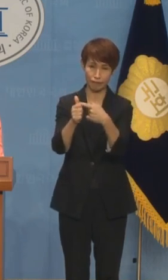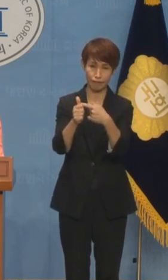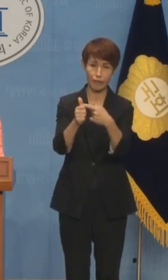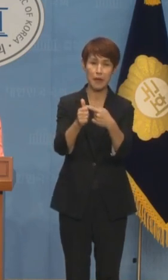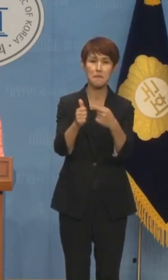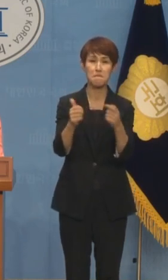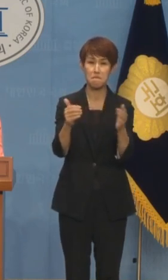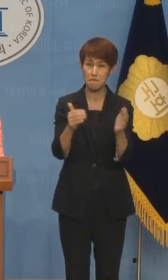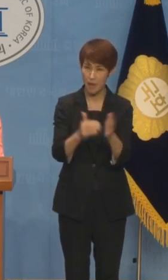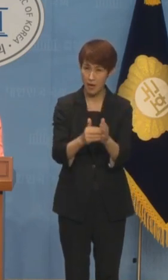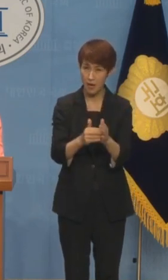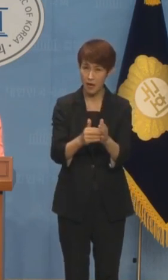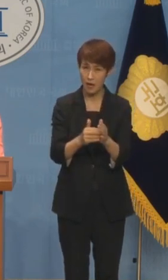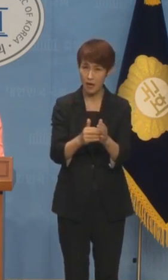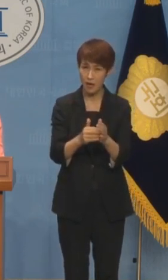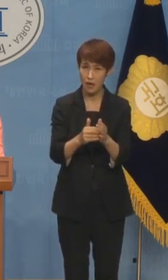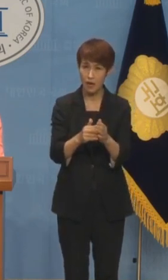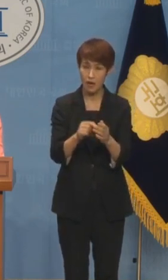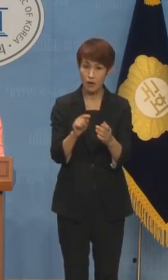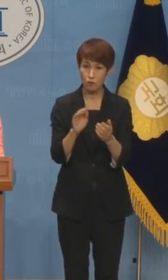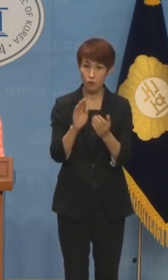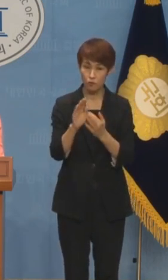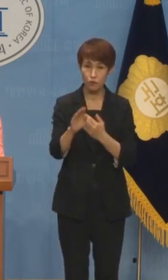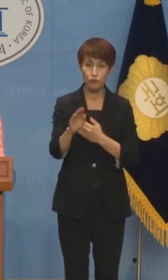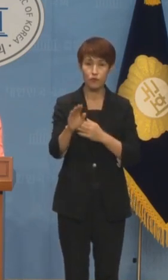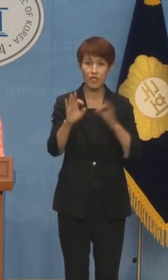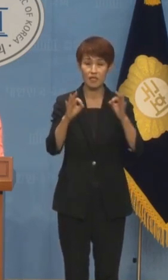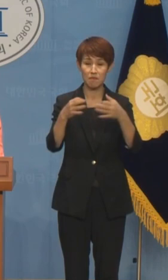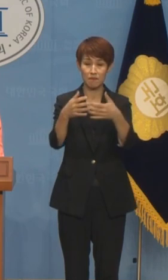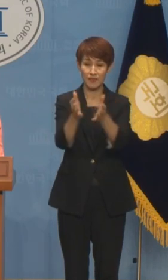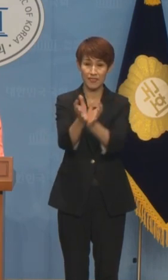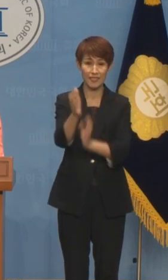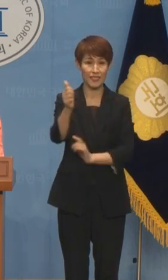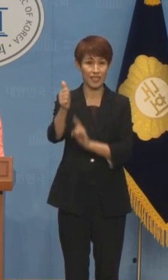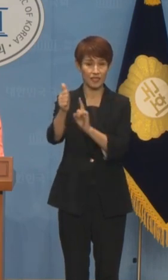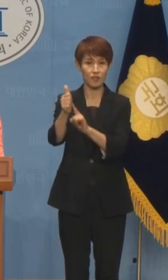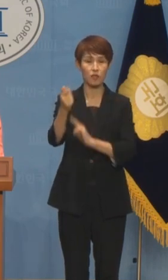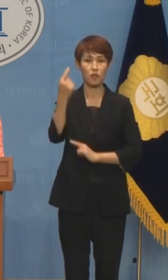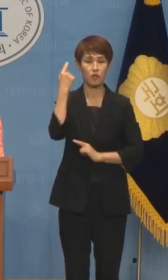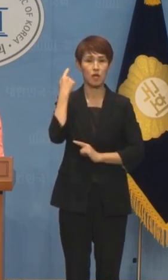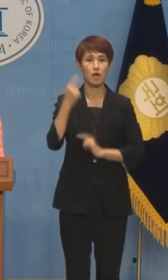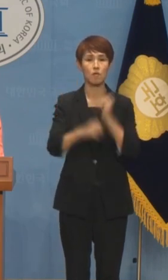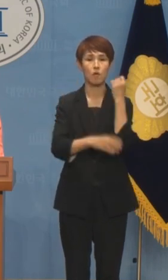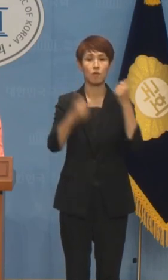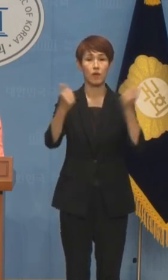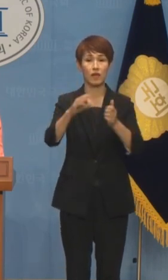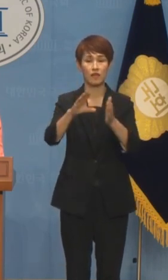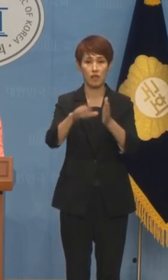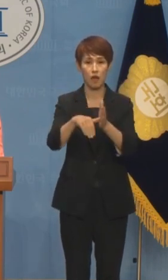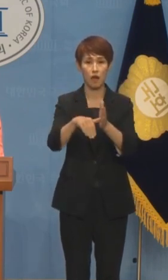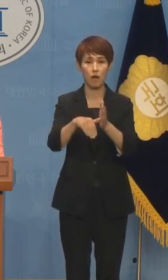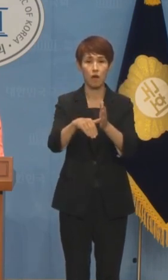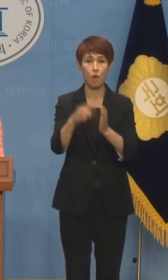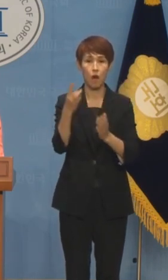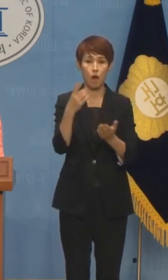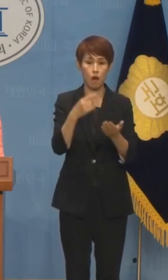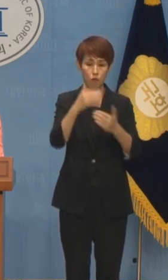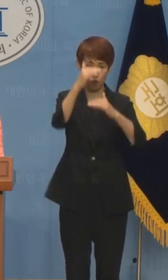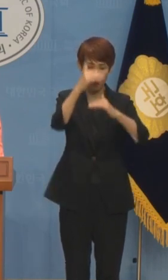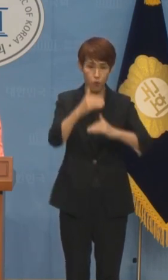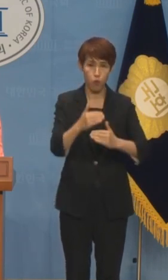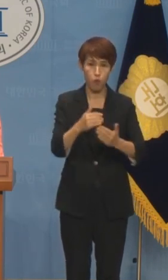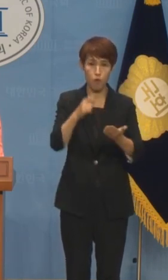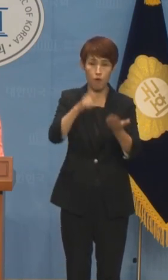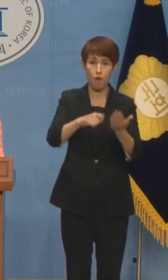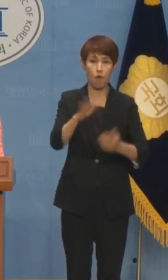한 탓일까요? 김진표 국회의장은 어제 본회의에 당초 의사 일정에도 없던